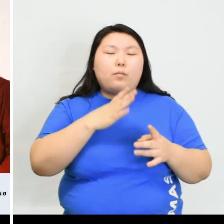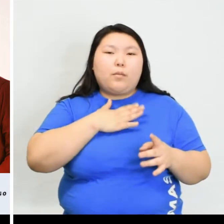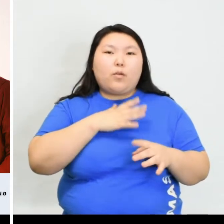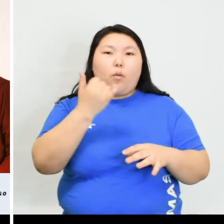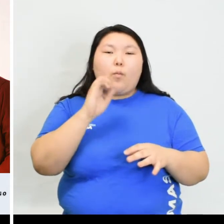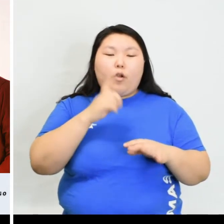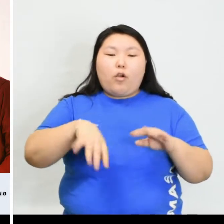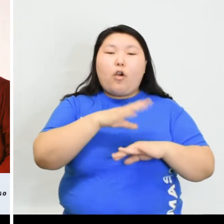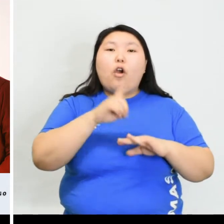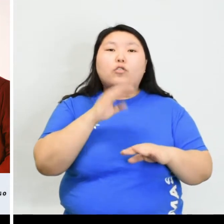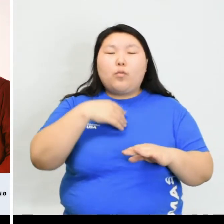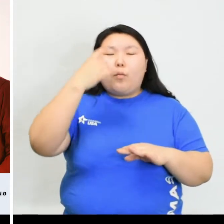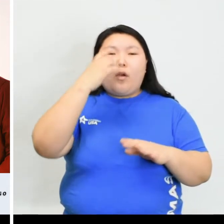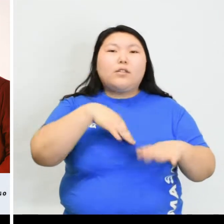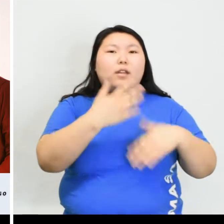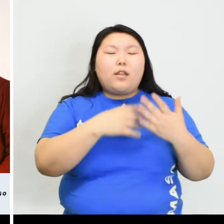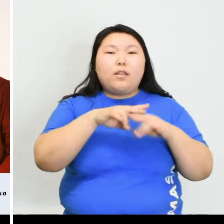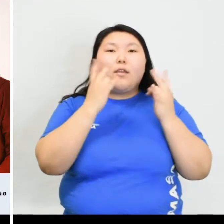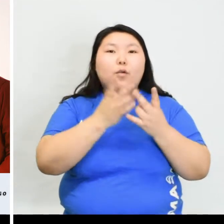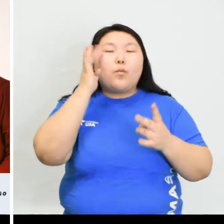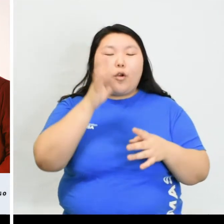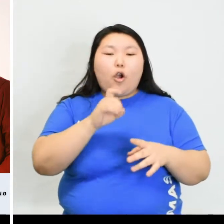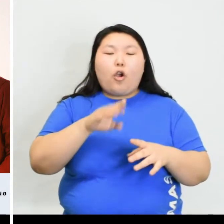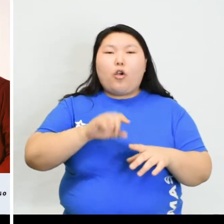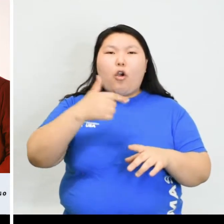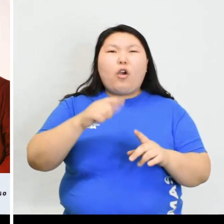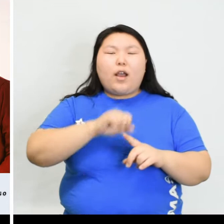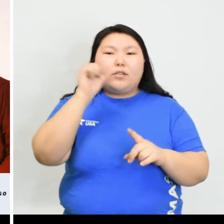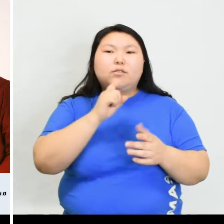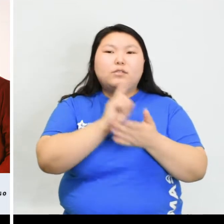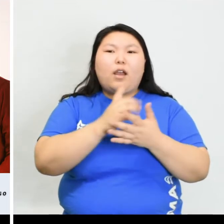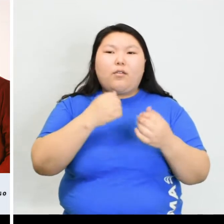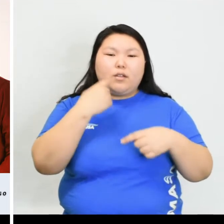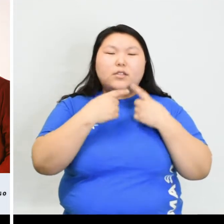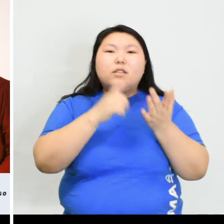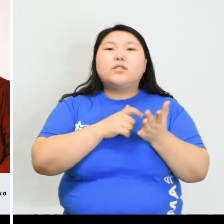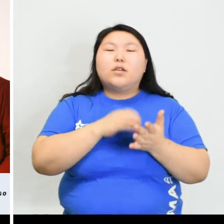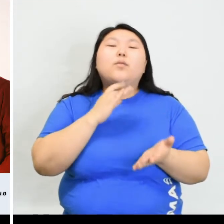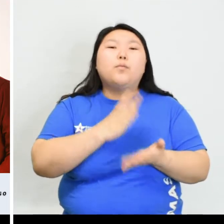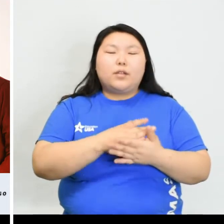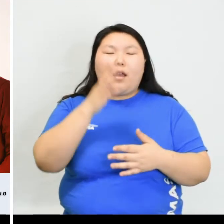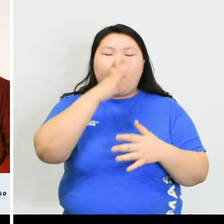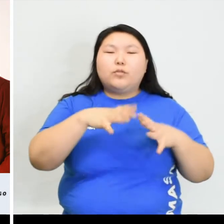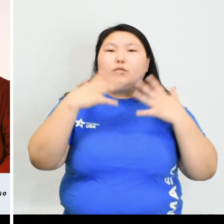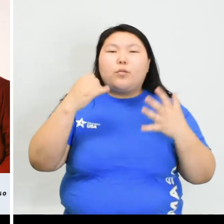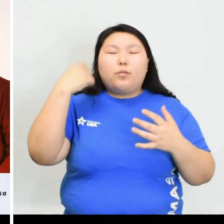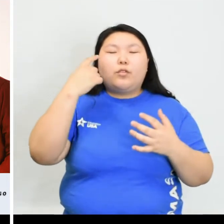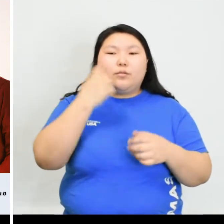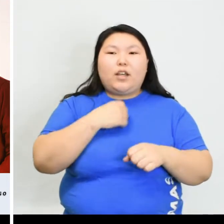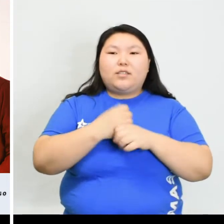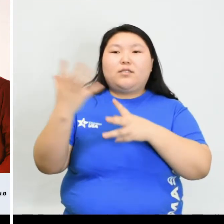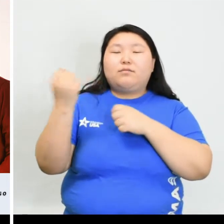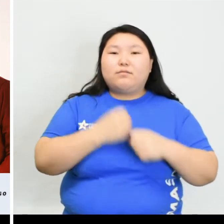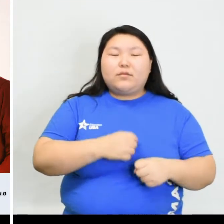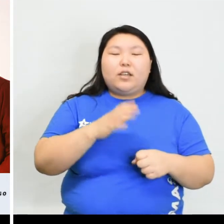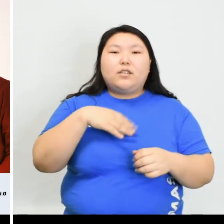Улаанбаатар Монгол даяар ийм нэгэн бодолт энэ хогны асуудлыг цаашгүй авч хилцэх хэрэгтэй юм гэдэг би үүрсэ. Амар тунгаагаад ойлгож ирсэн. Тэгэл тэрний